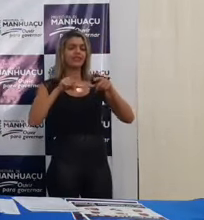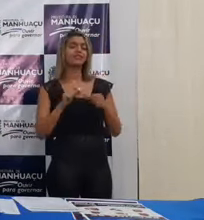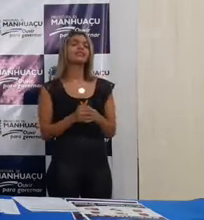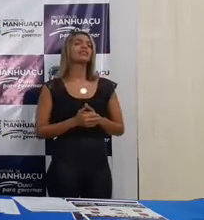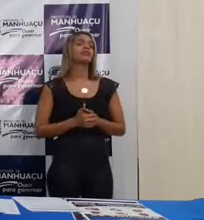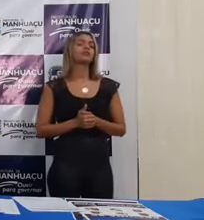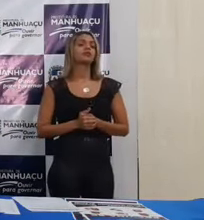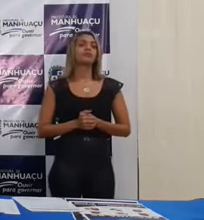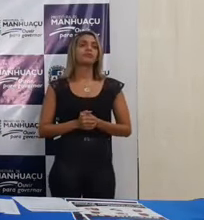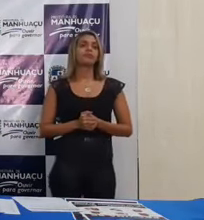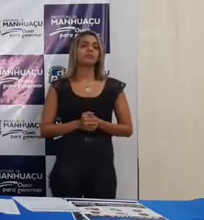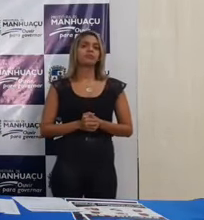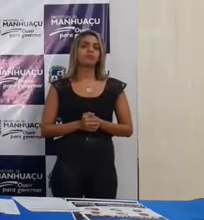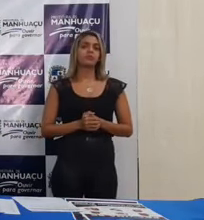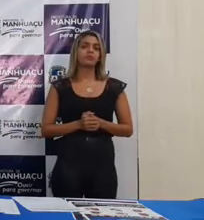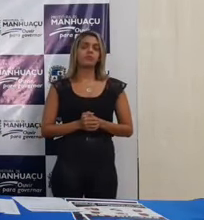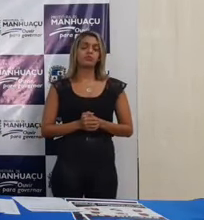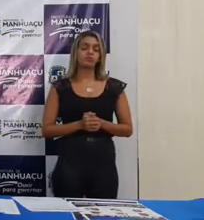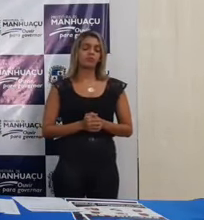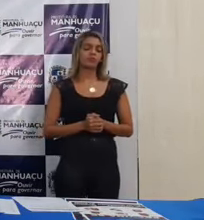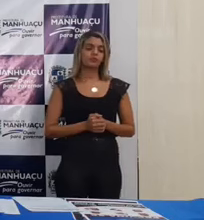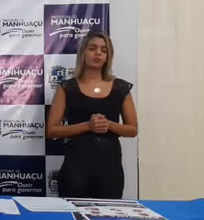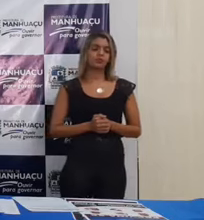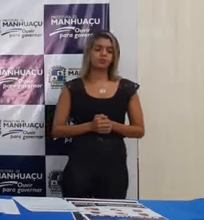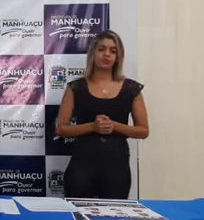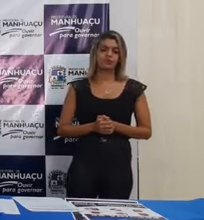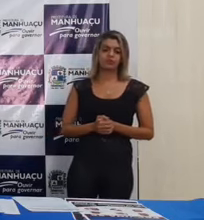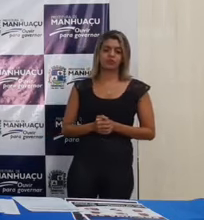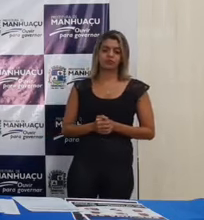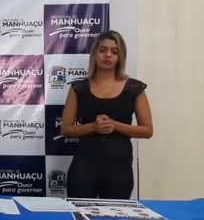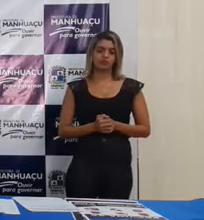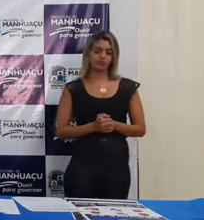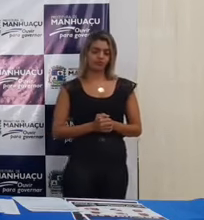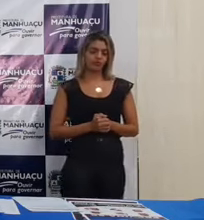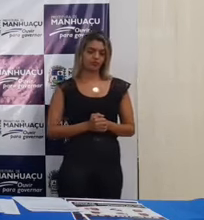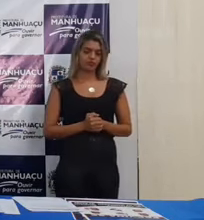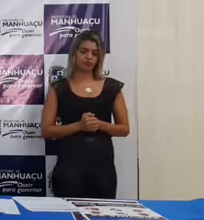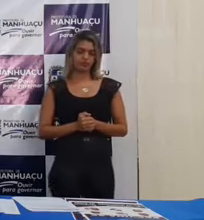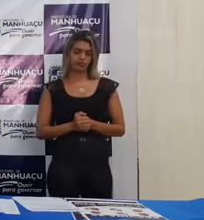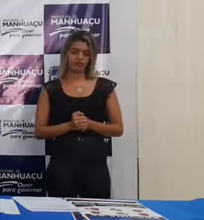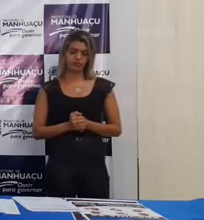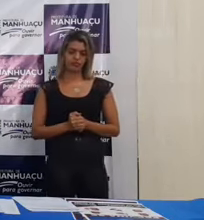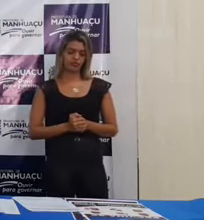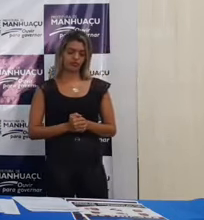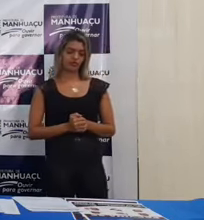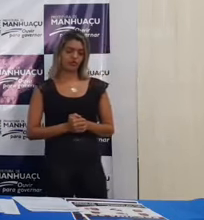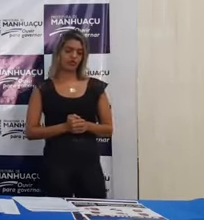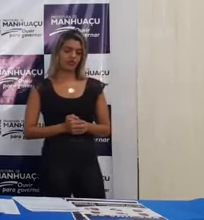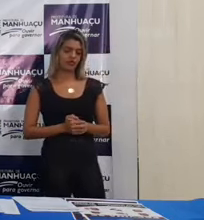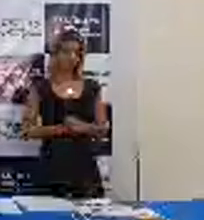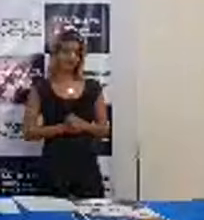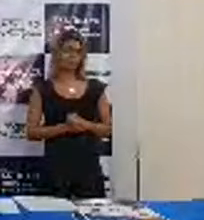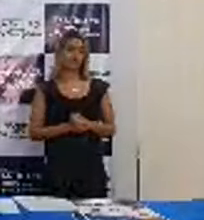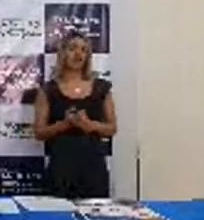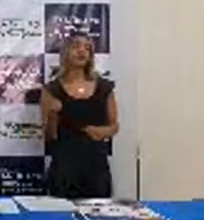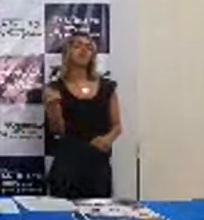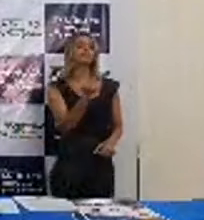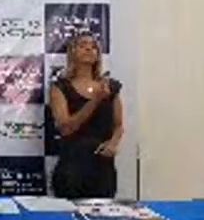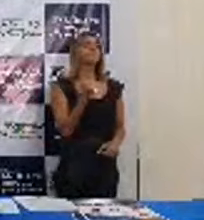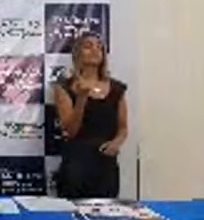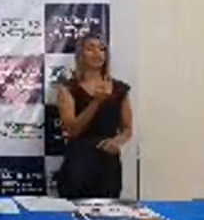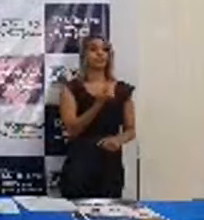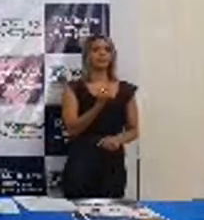contaminação. O objetivo nosso da administração municipal é colocar o quê? Todos trabalhando de uma forma